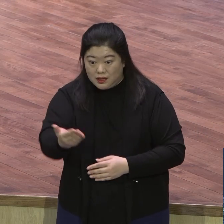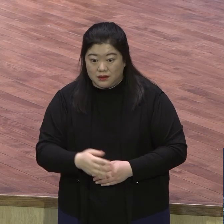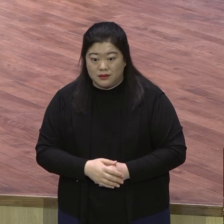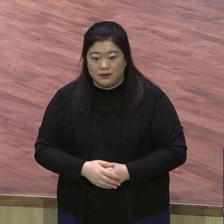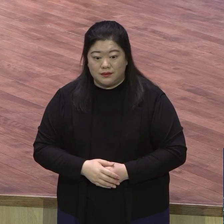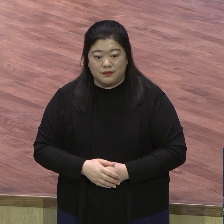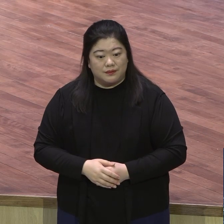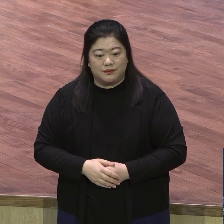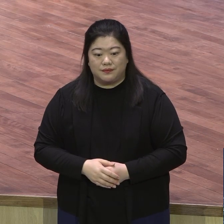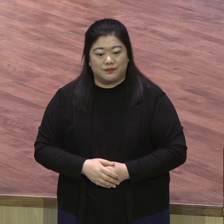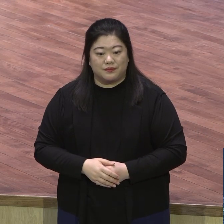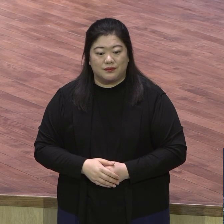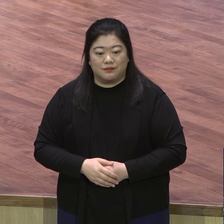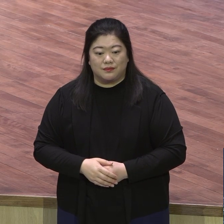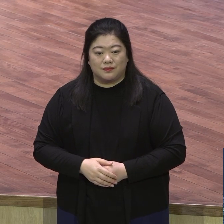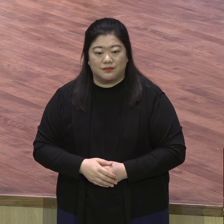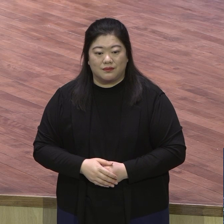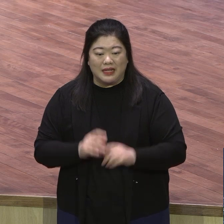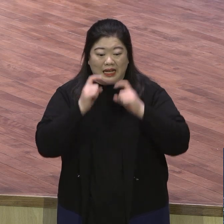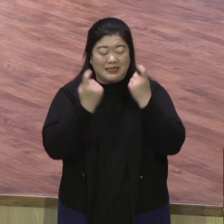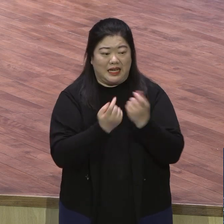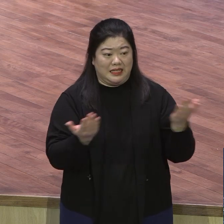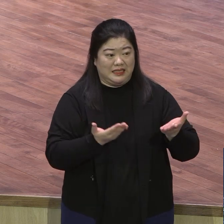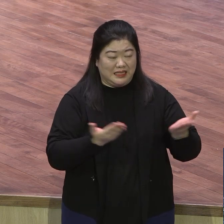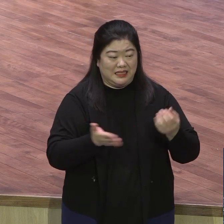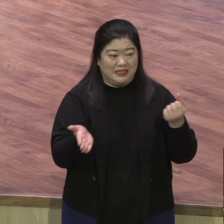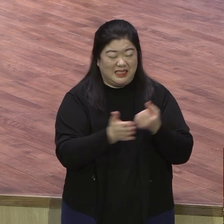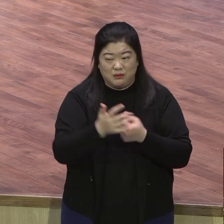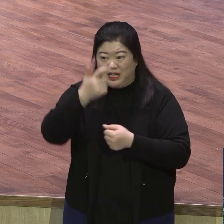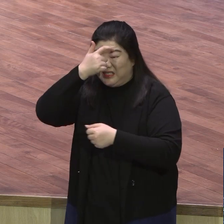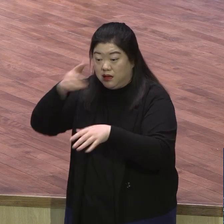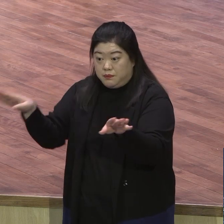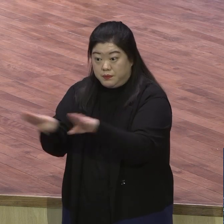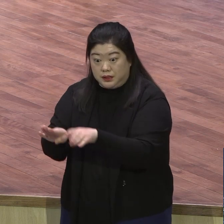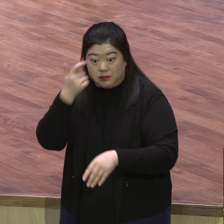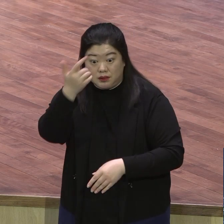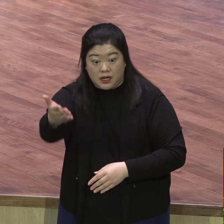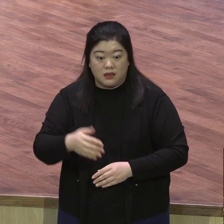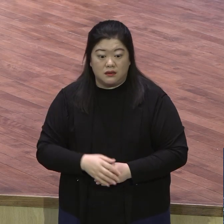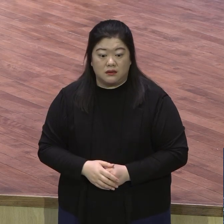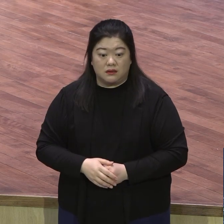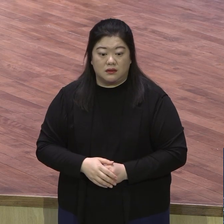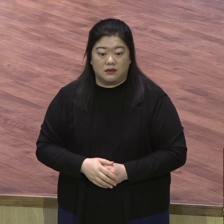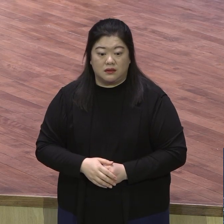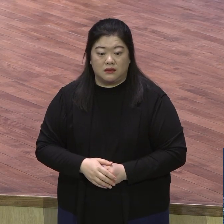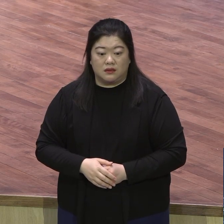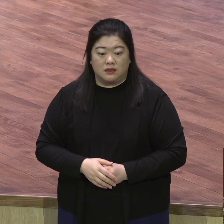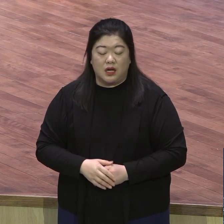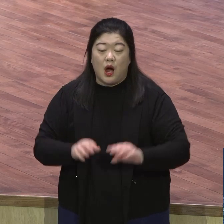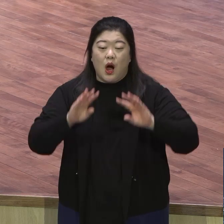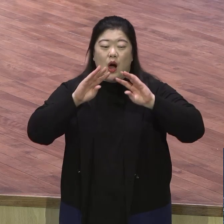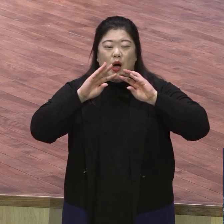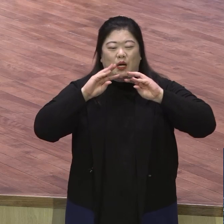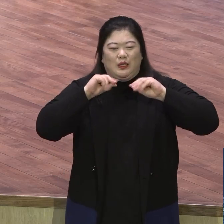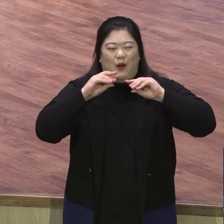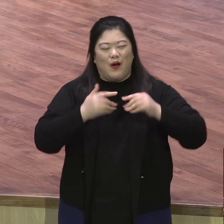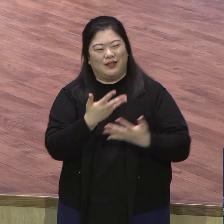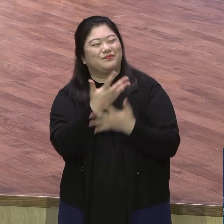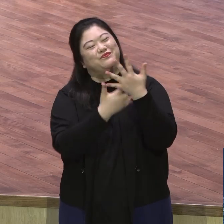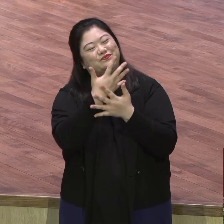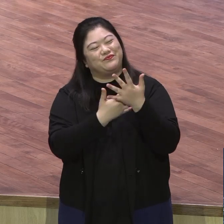일 때문에 예배 실패해 통일을 밤늦게 자가지고 주일을 허겁지겁